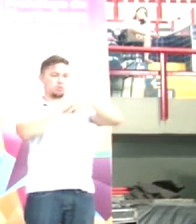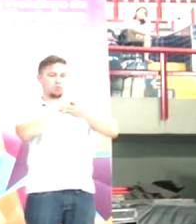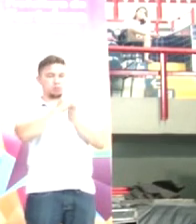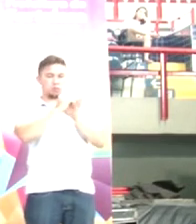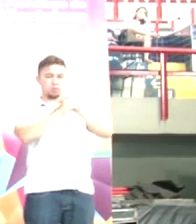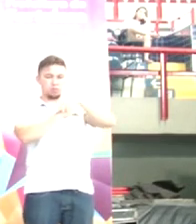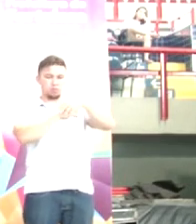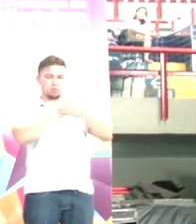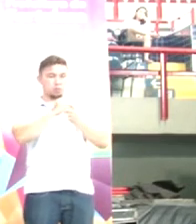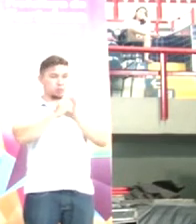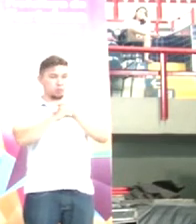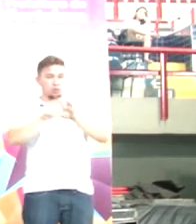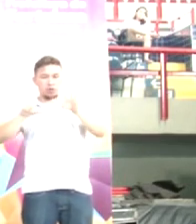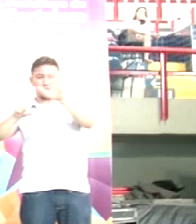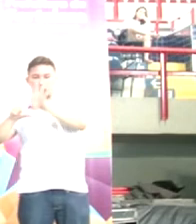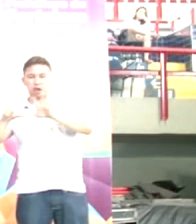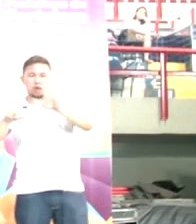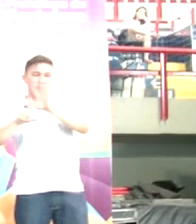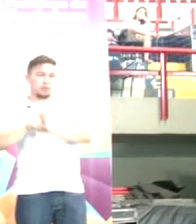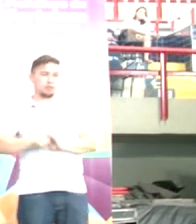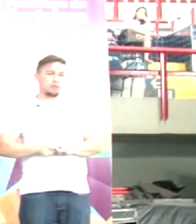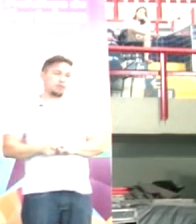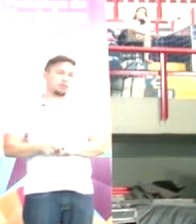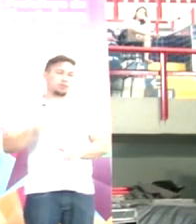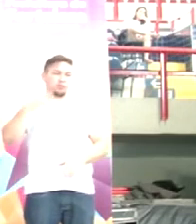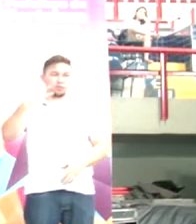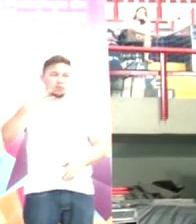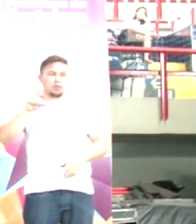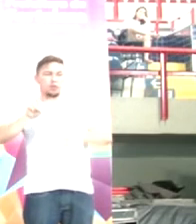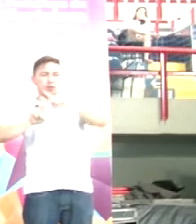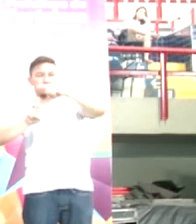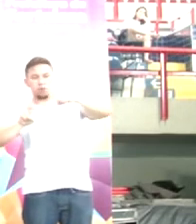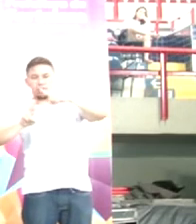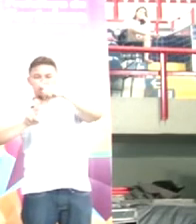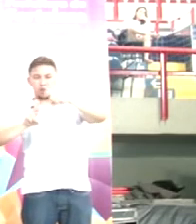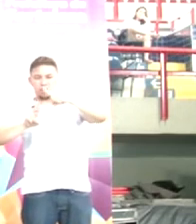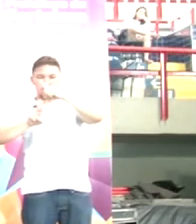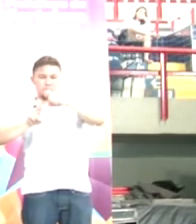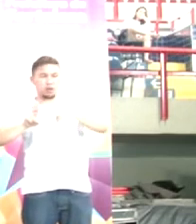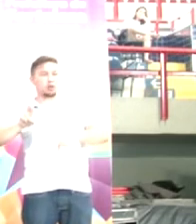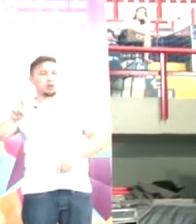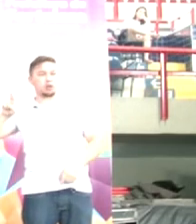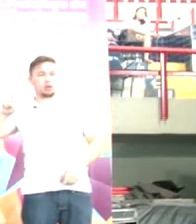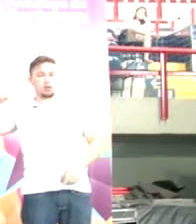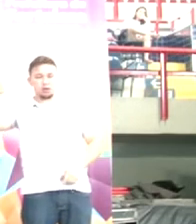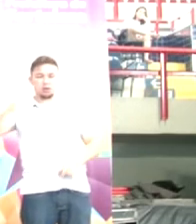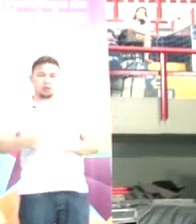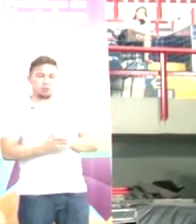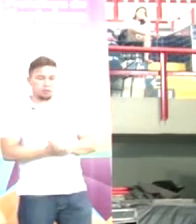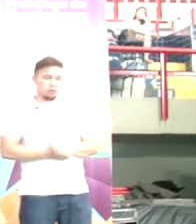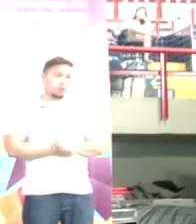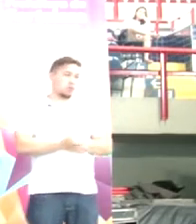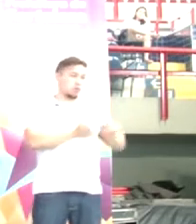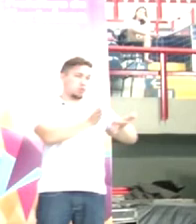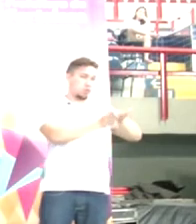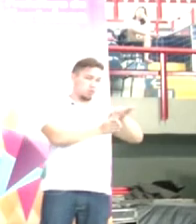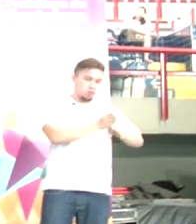a área da superfície da esfera, 4πr ao quadrado. Volume da esfera,